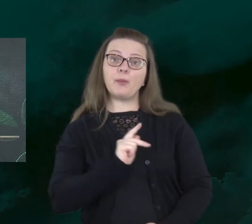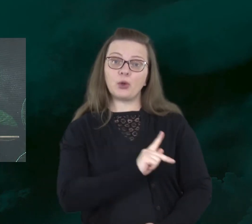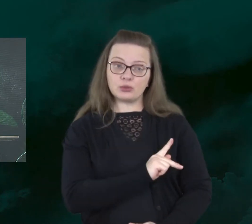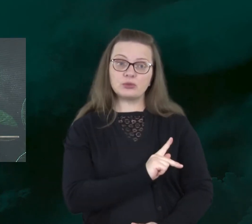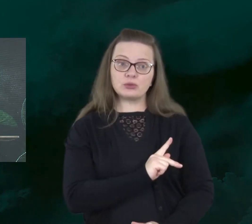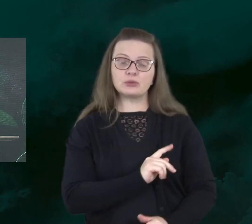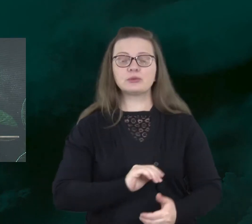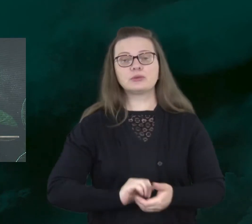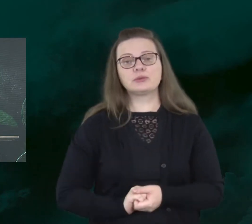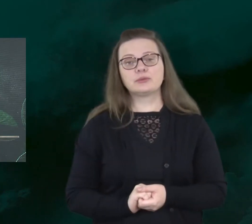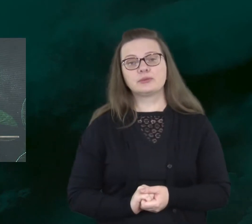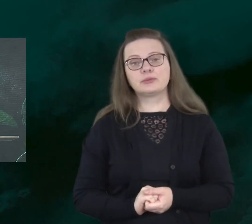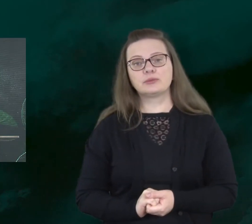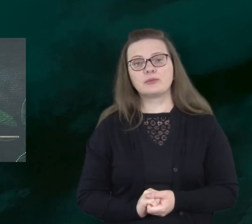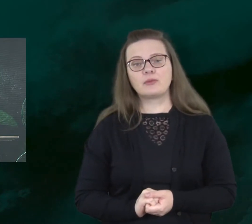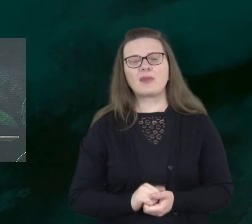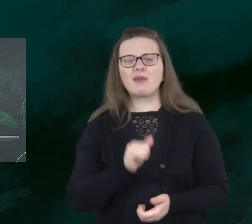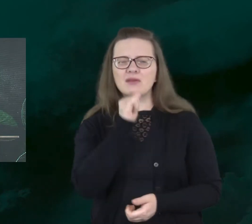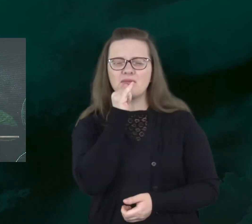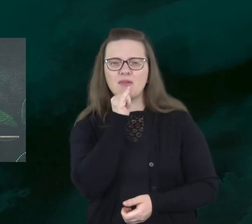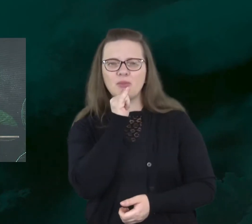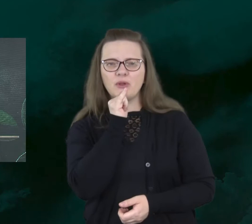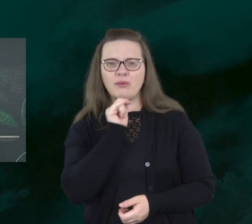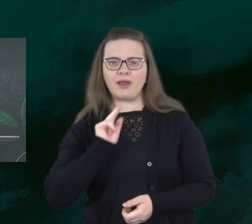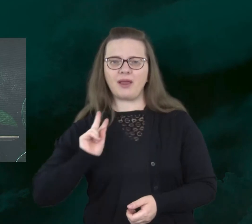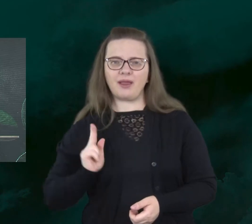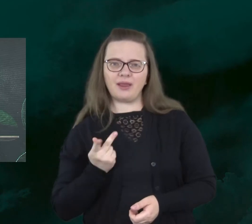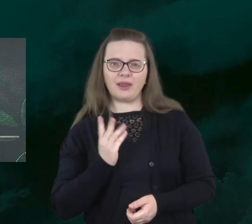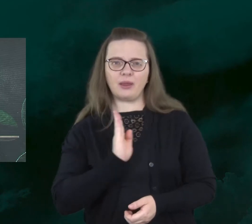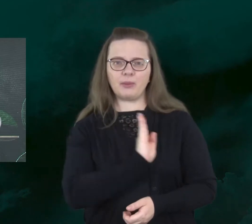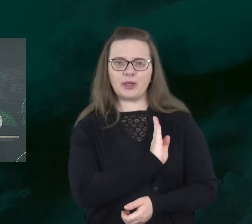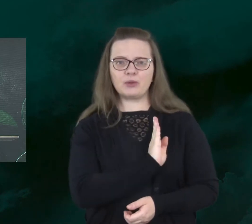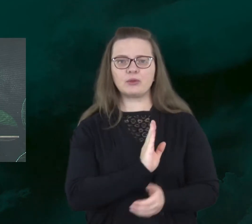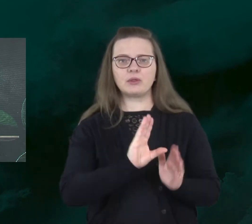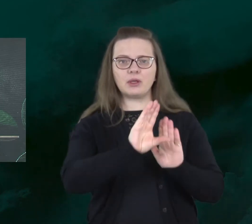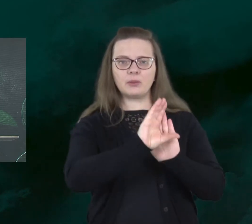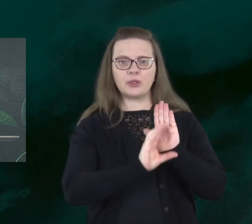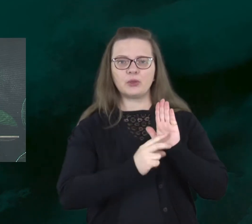exemplo, em Hebreus capítulo 13,